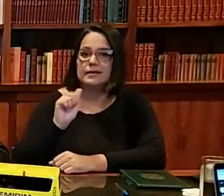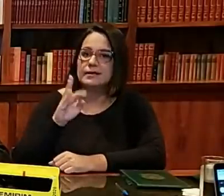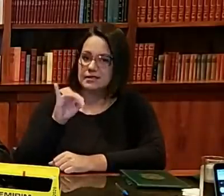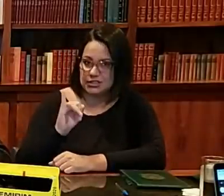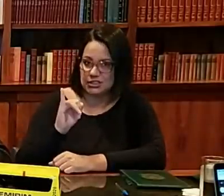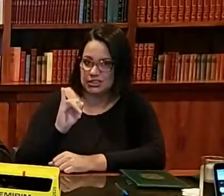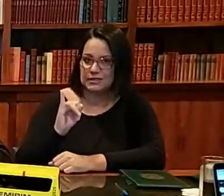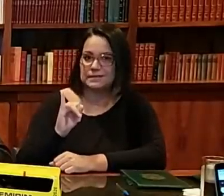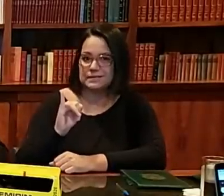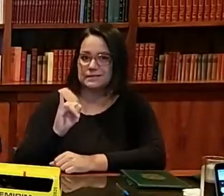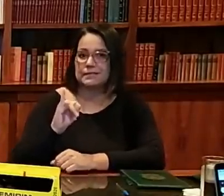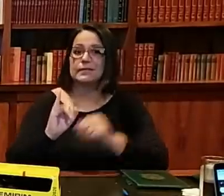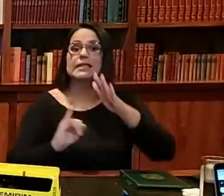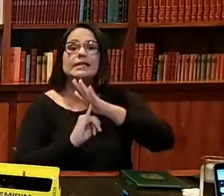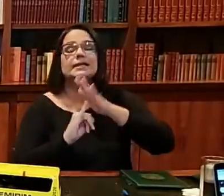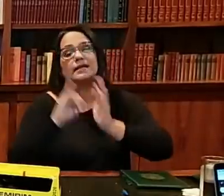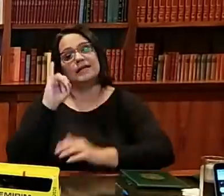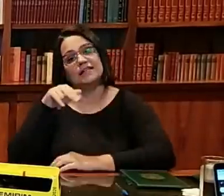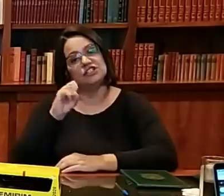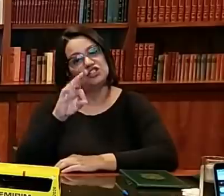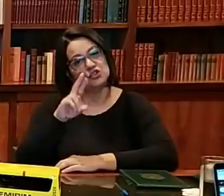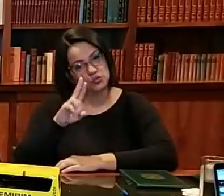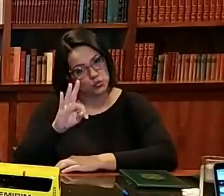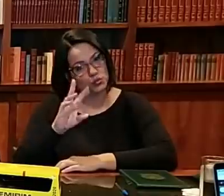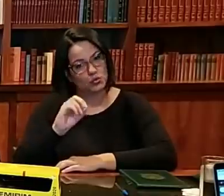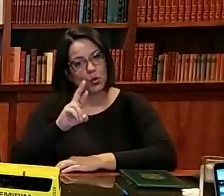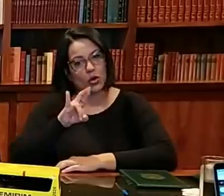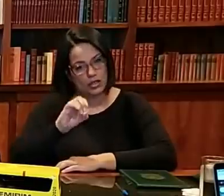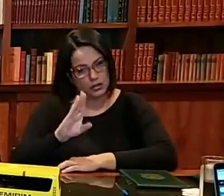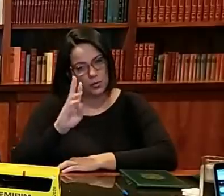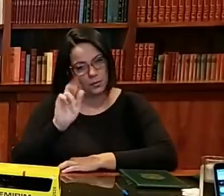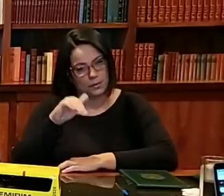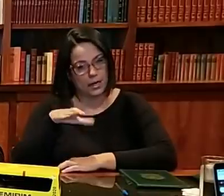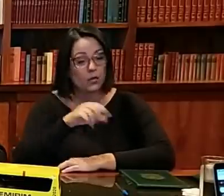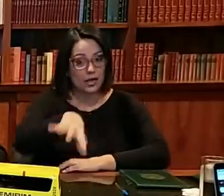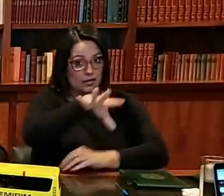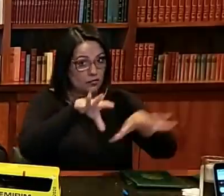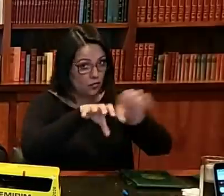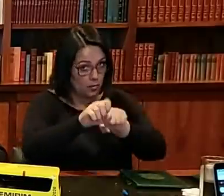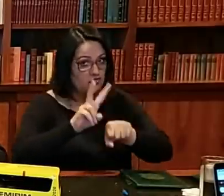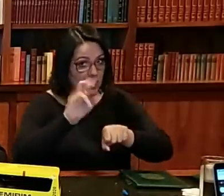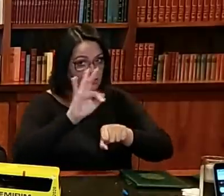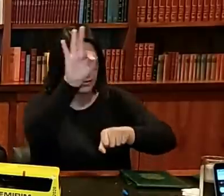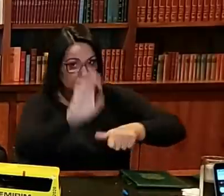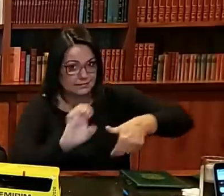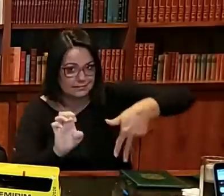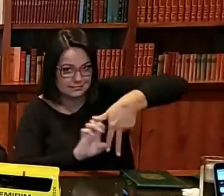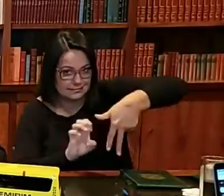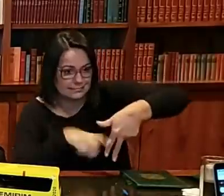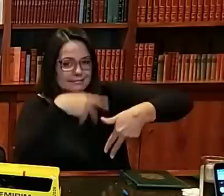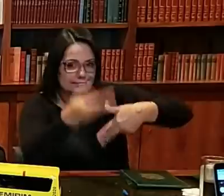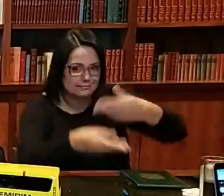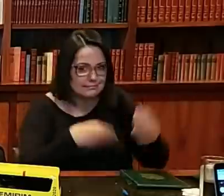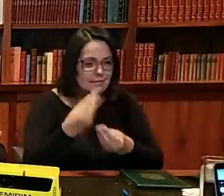Branco. Instituto Rio Branco. Até falando que eles são os nossos porta-vozes lá fora, para mostrar a verdade aqui dentro. Agora, falar a verdade e